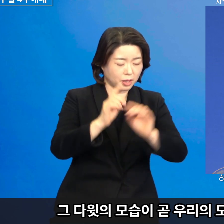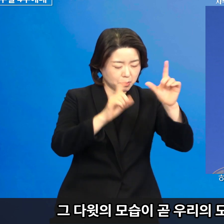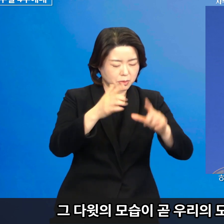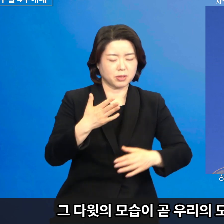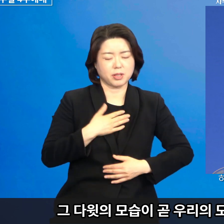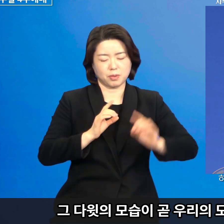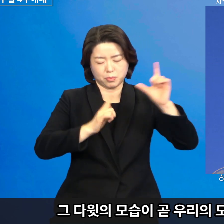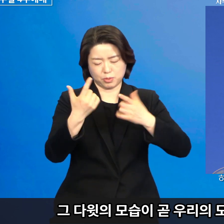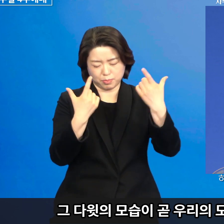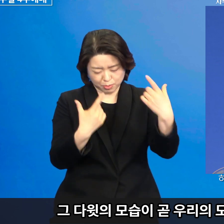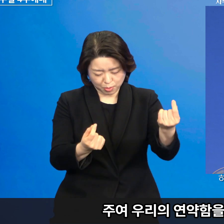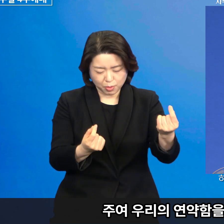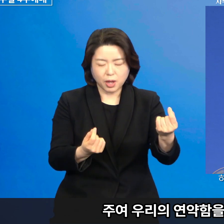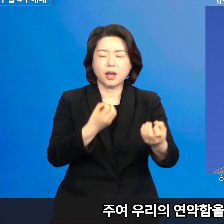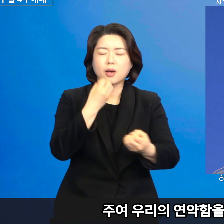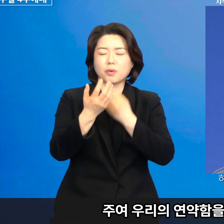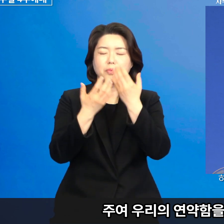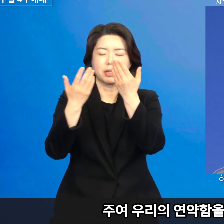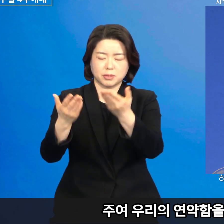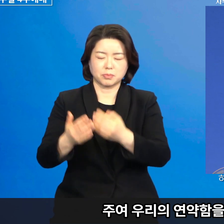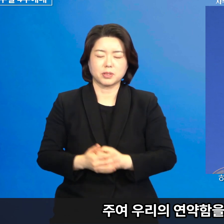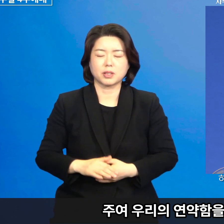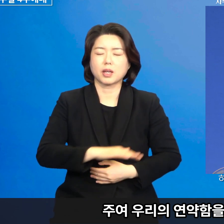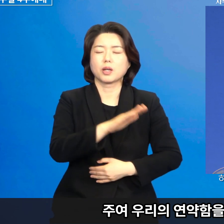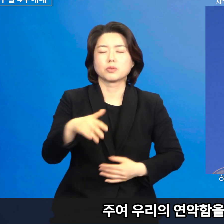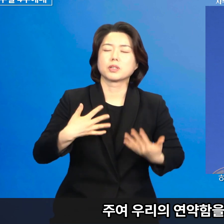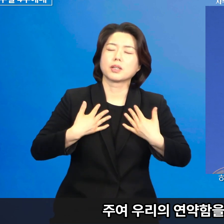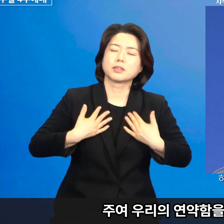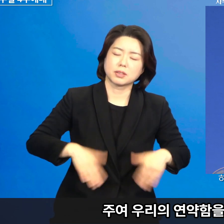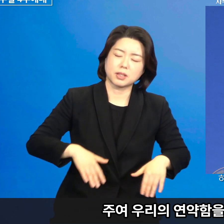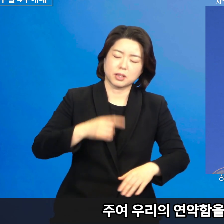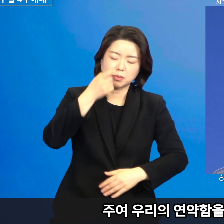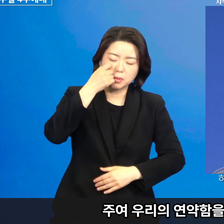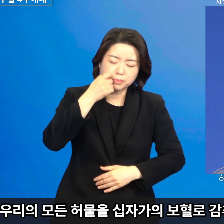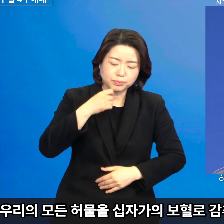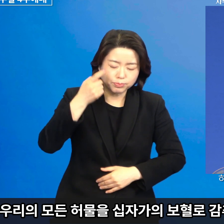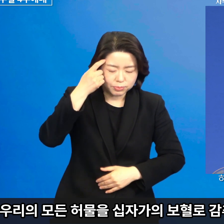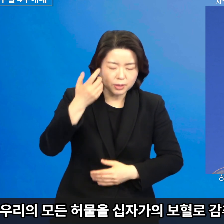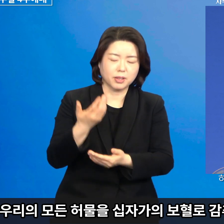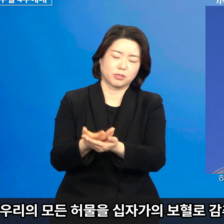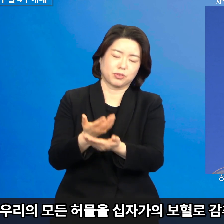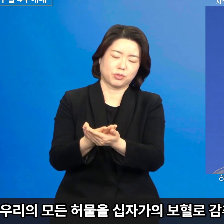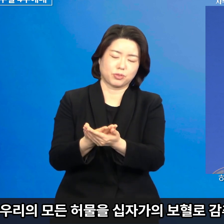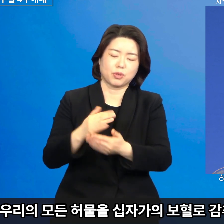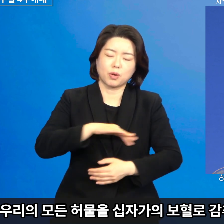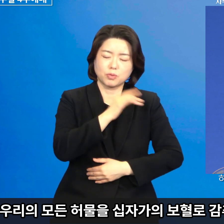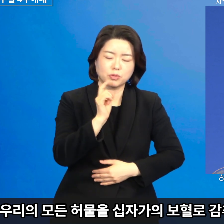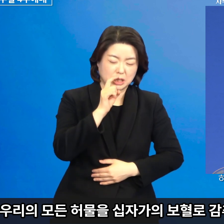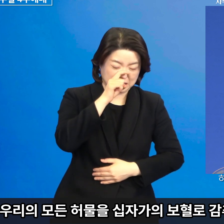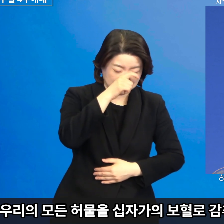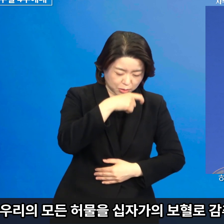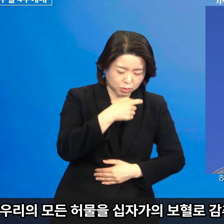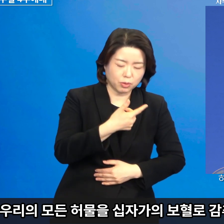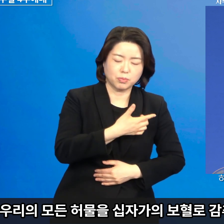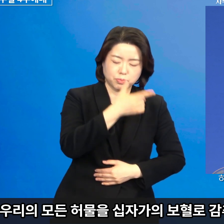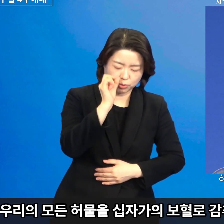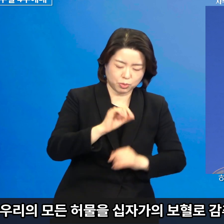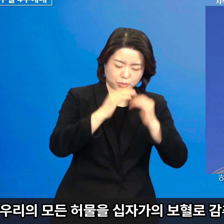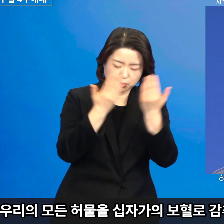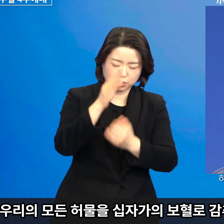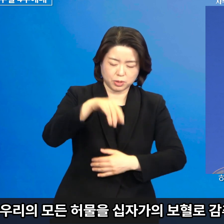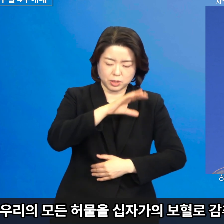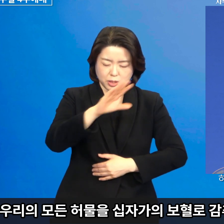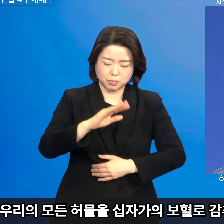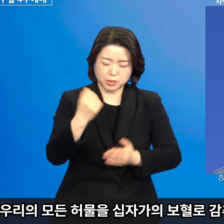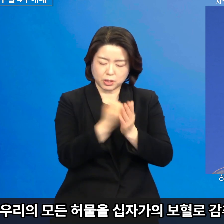모습임을 이 시간 고백합니다. 주여, 우리의 연약함을 불쌍히 여겨주시고 우리의 모든 허물을 십자가의 보혈로 감추어